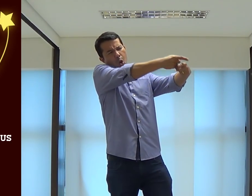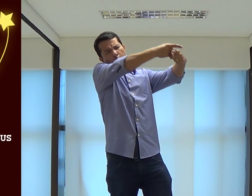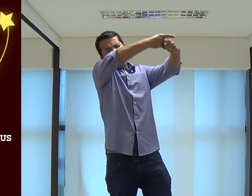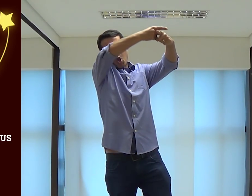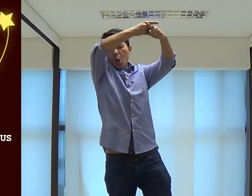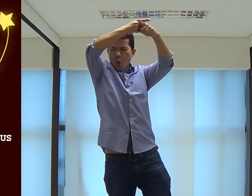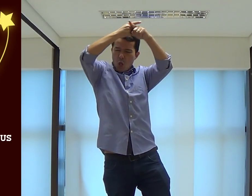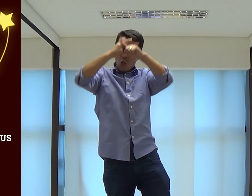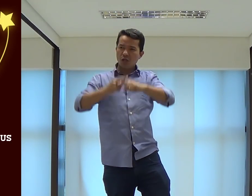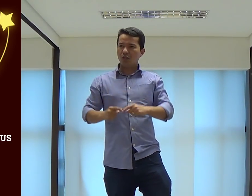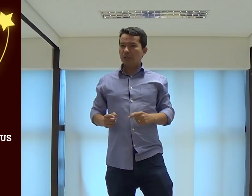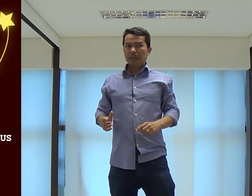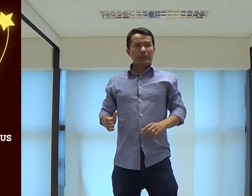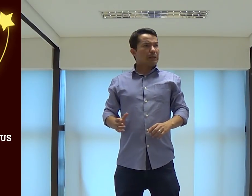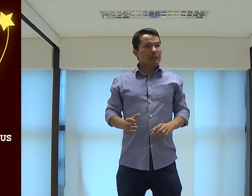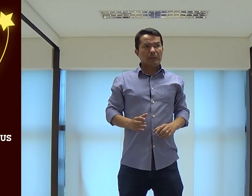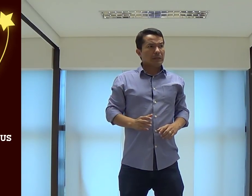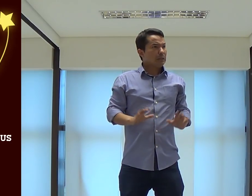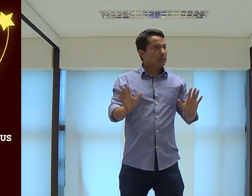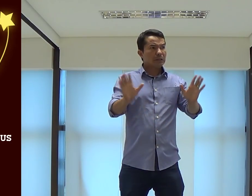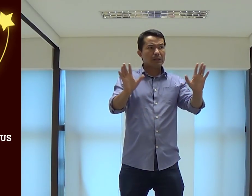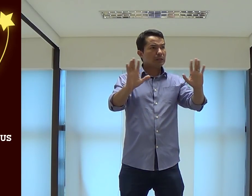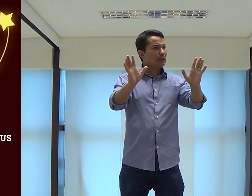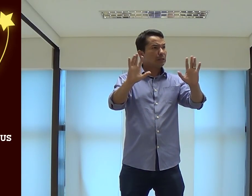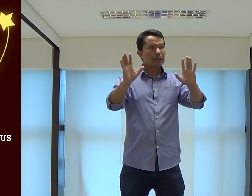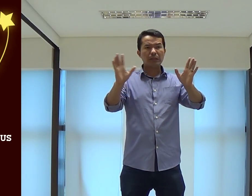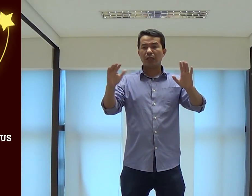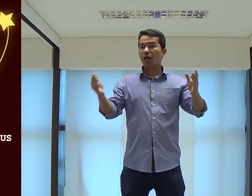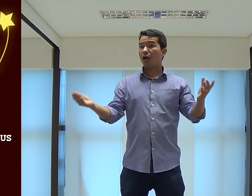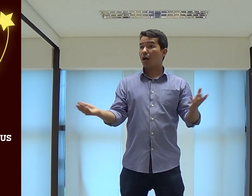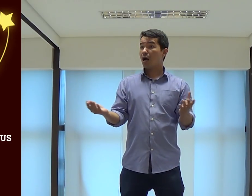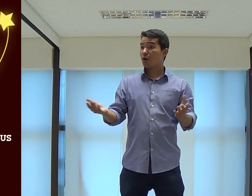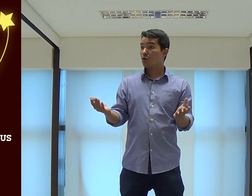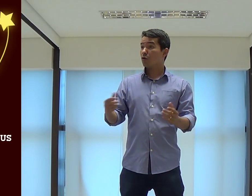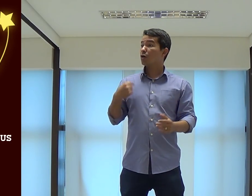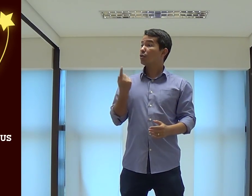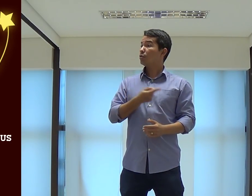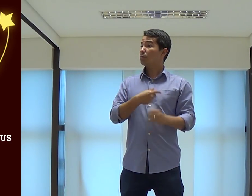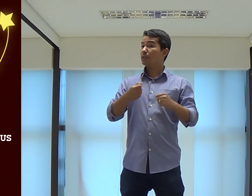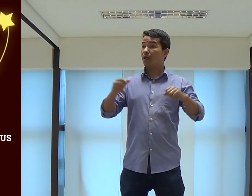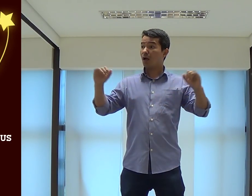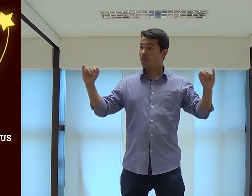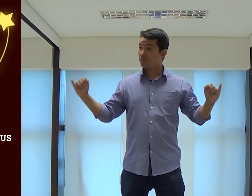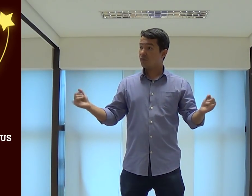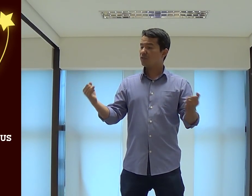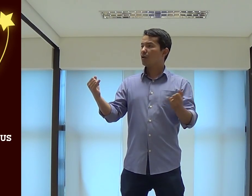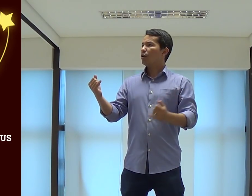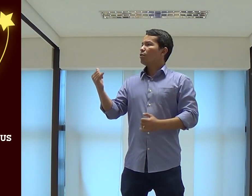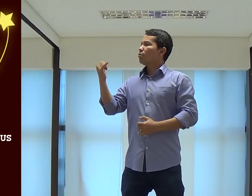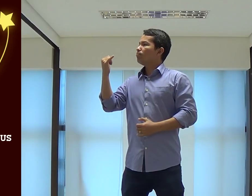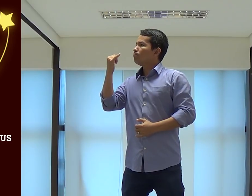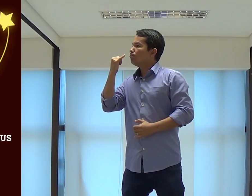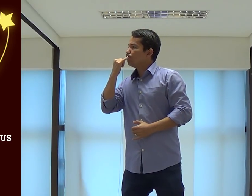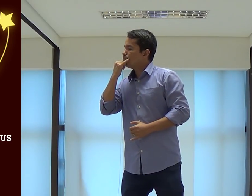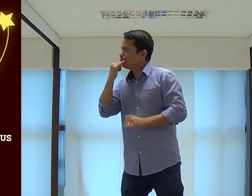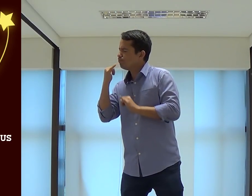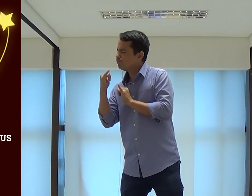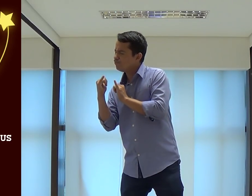vai contra a mãe, contra o pai. Gente, não é isso. Agora é o tempo de você aproveitar e